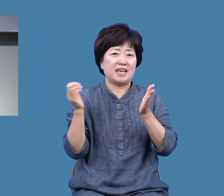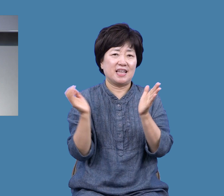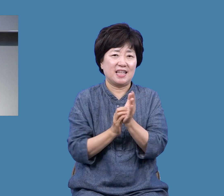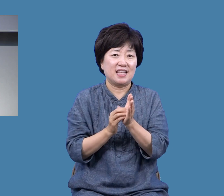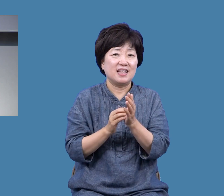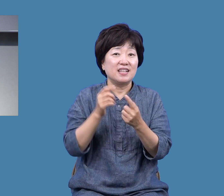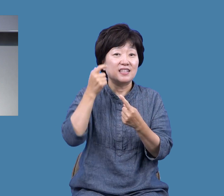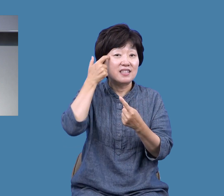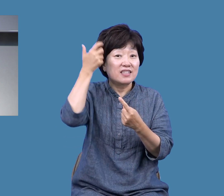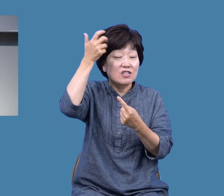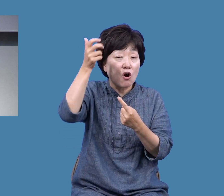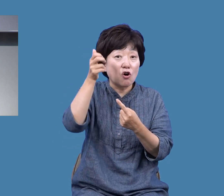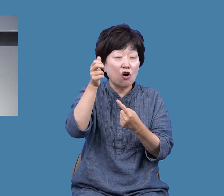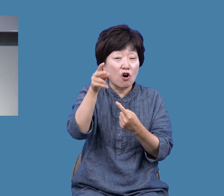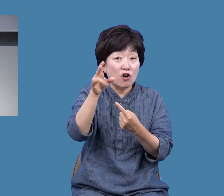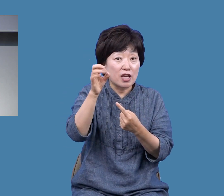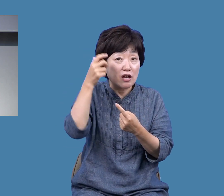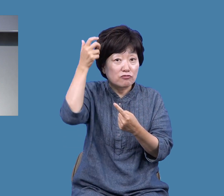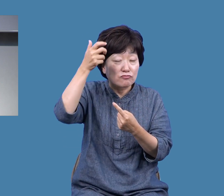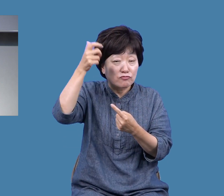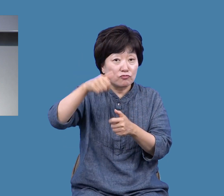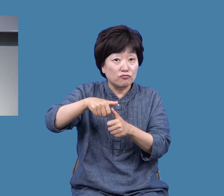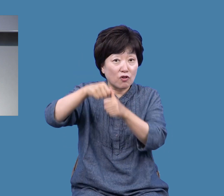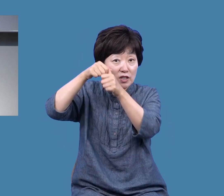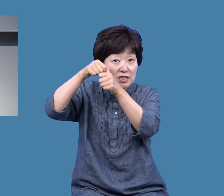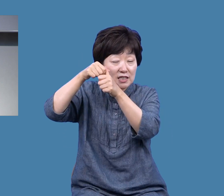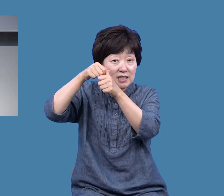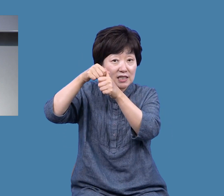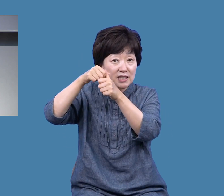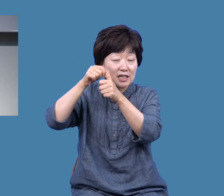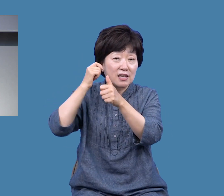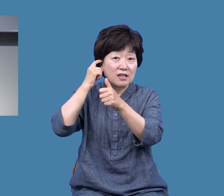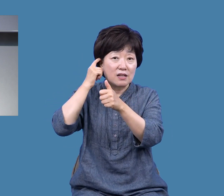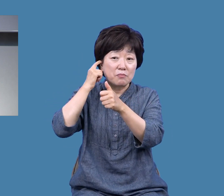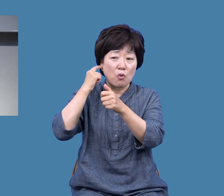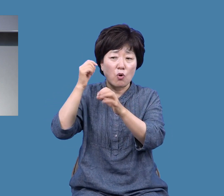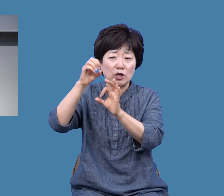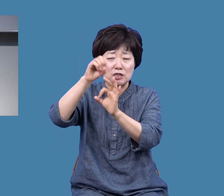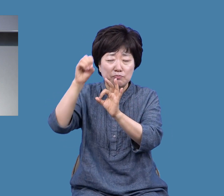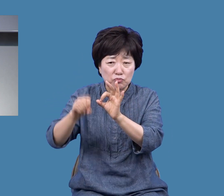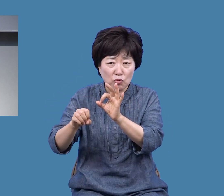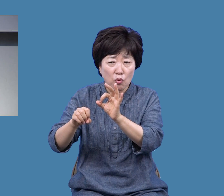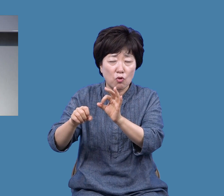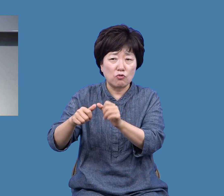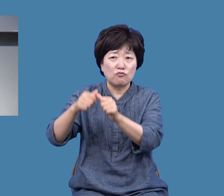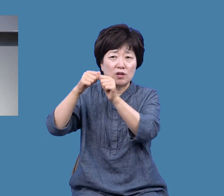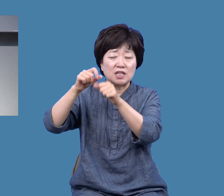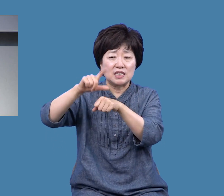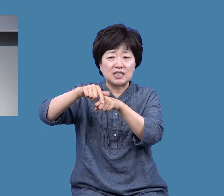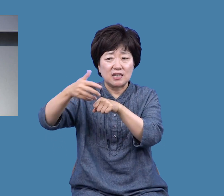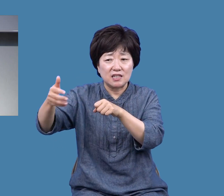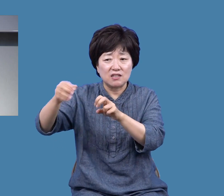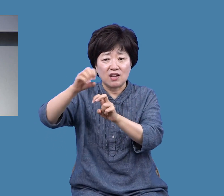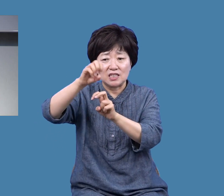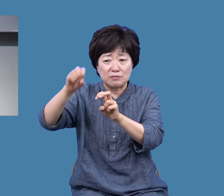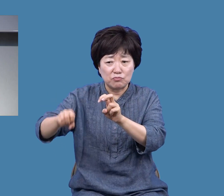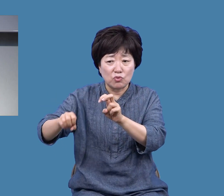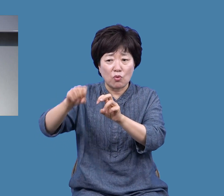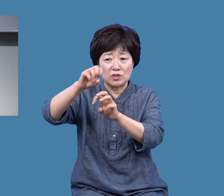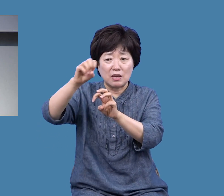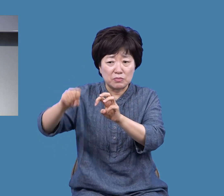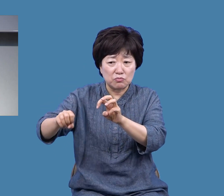영의 구원은 처음에 구원이 시작할 때 10% 구원됐다가 시간이 지나면 20% 됐다가 30% 됐다 이러는 게